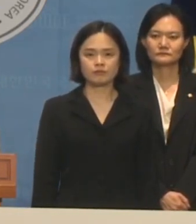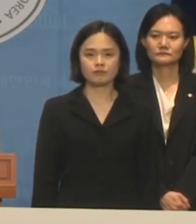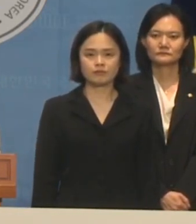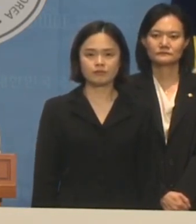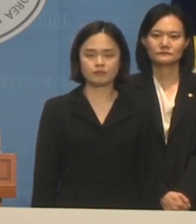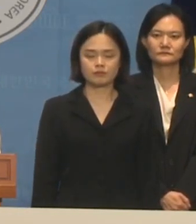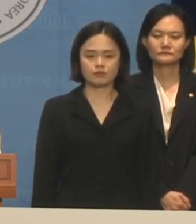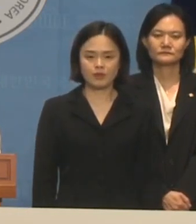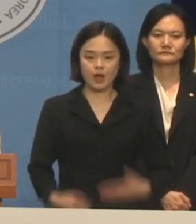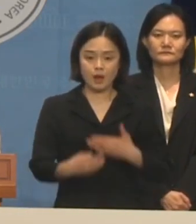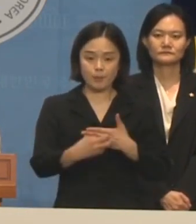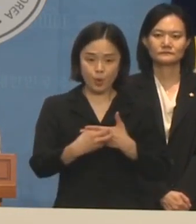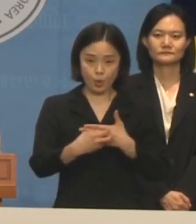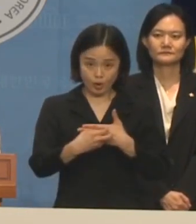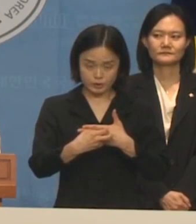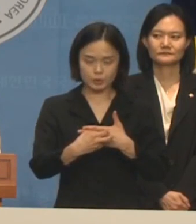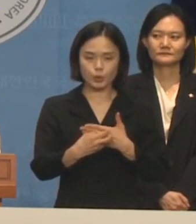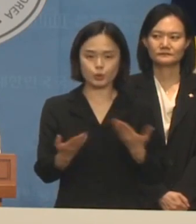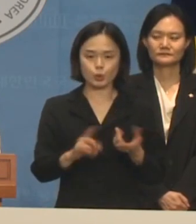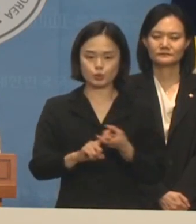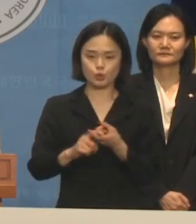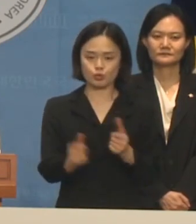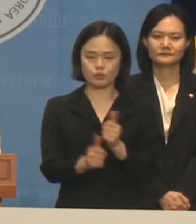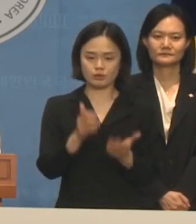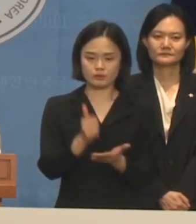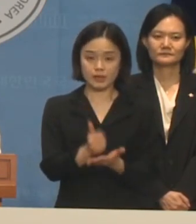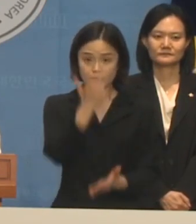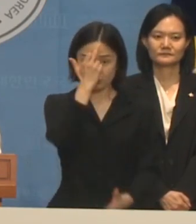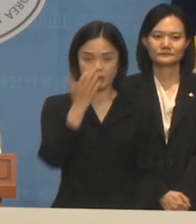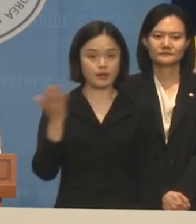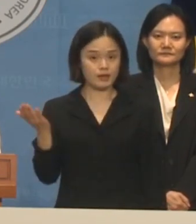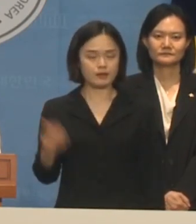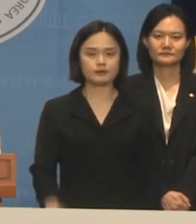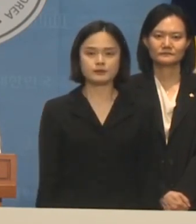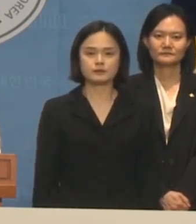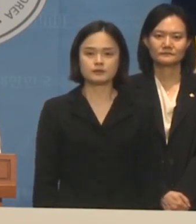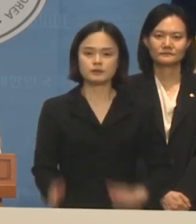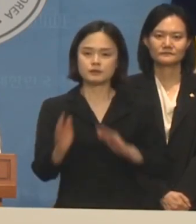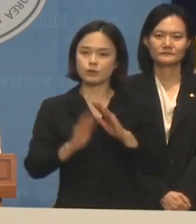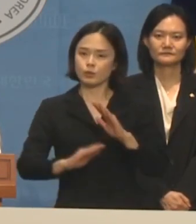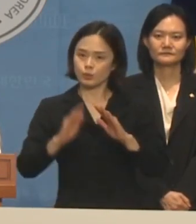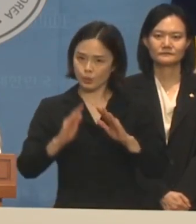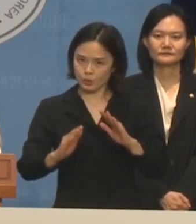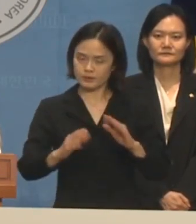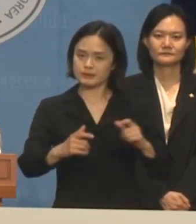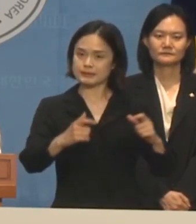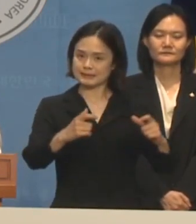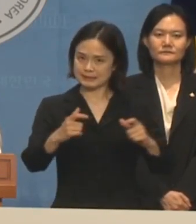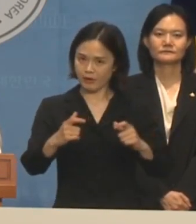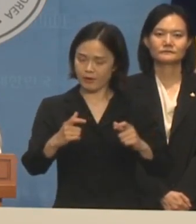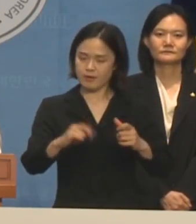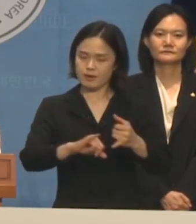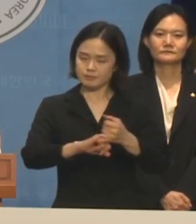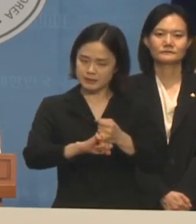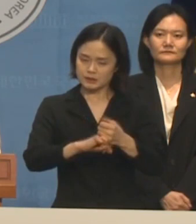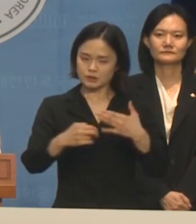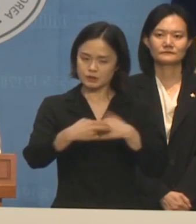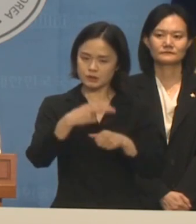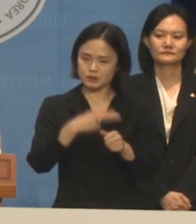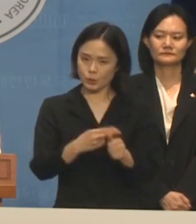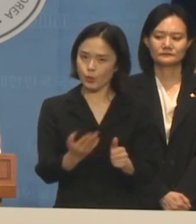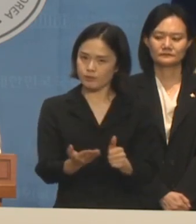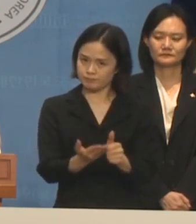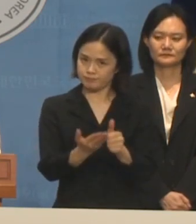보건의료노조 위원장 최희선입니다. 공공, 지역, 필수 의료를 살려낼 공공의대 설립법에